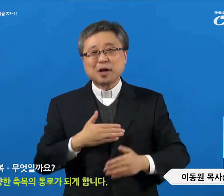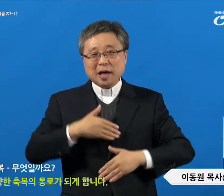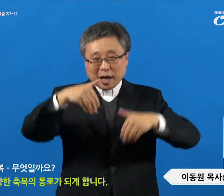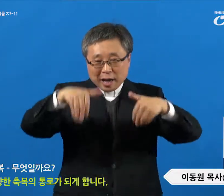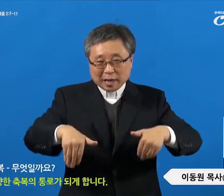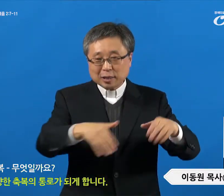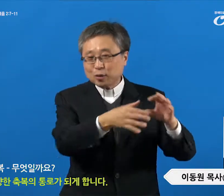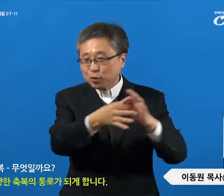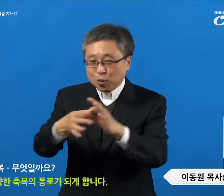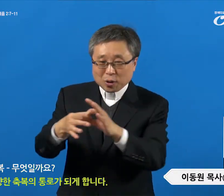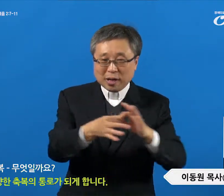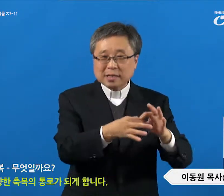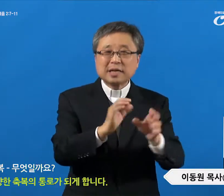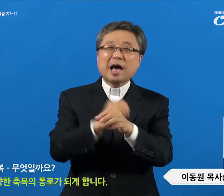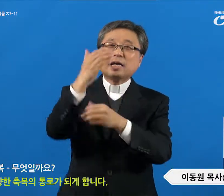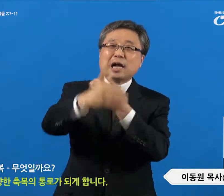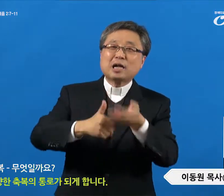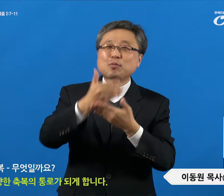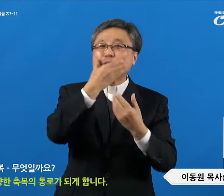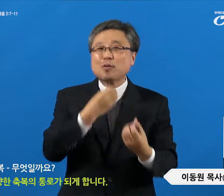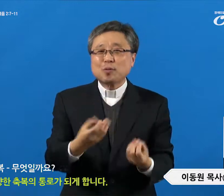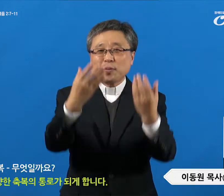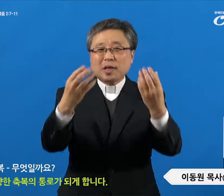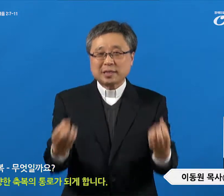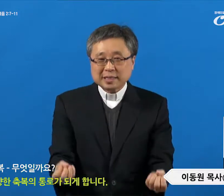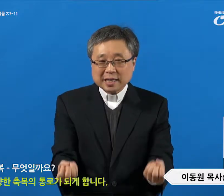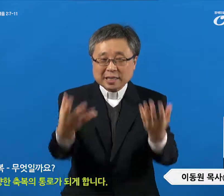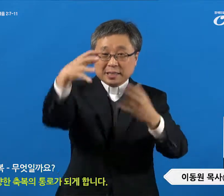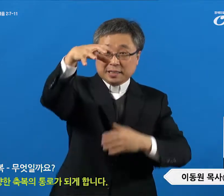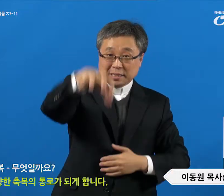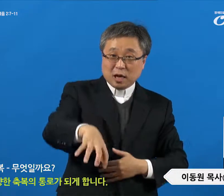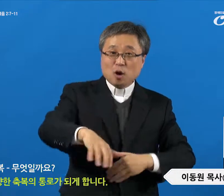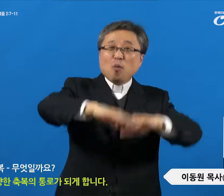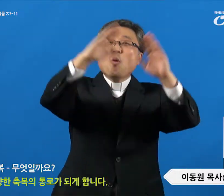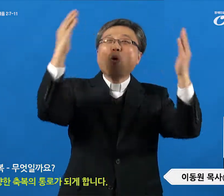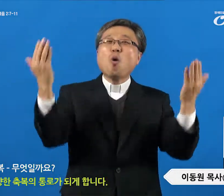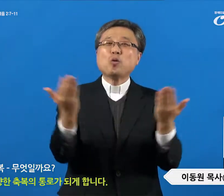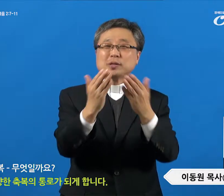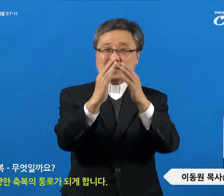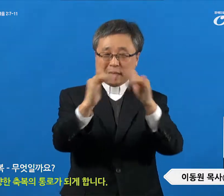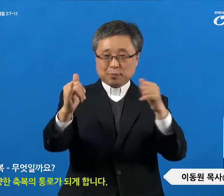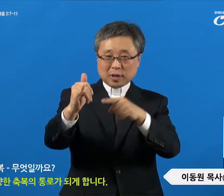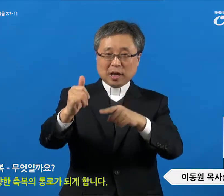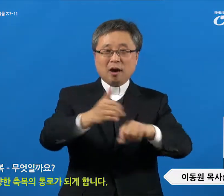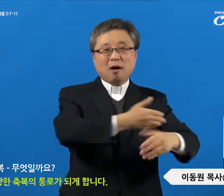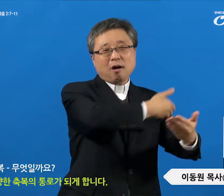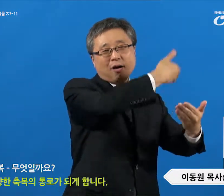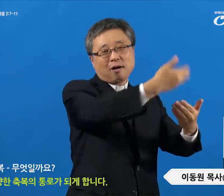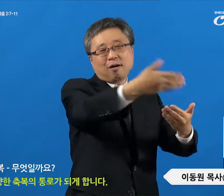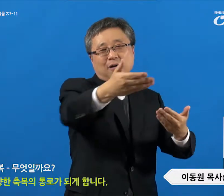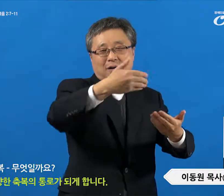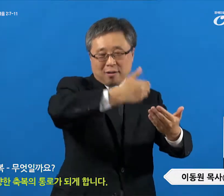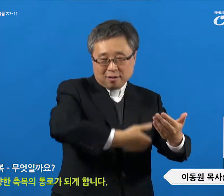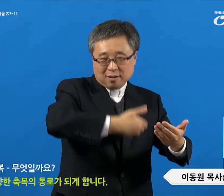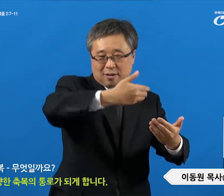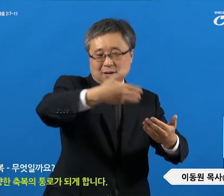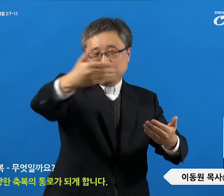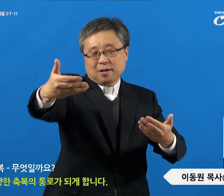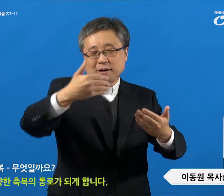통해서 하나님의 축복이 그 잔치석상의 모든 사람들에게 축복이 흘러간 거예요. 이렇게 축복이 흘러간 것입니다.